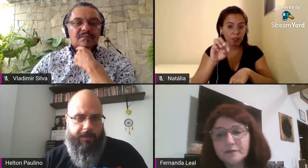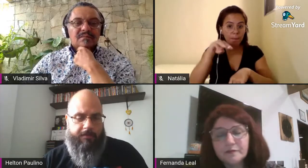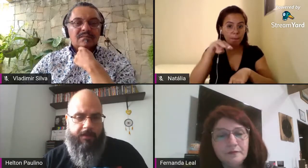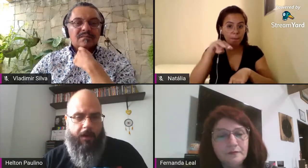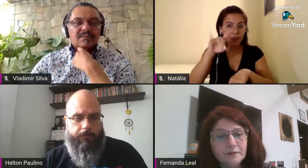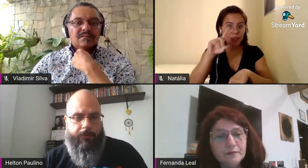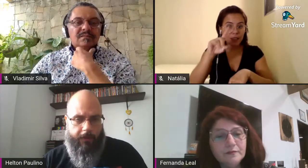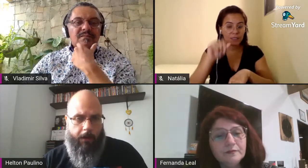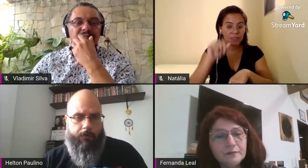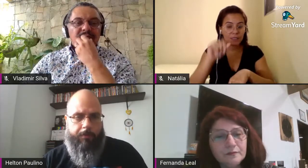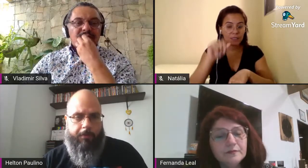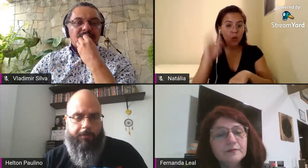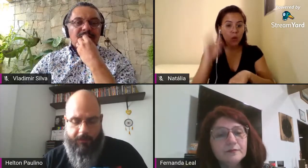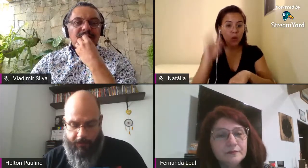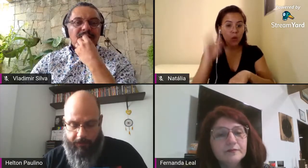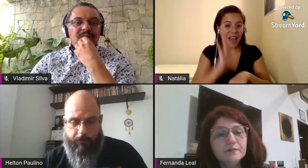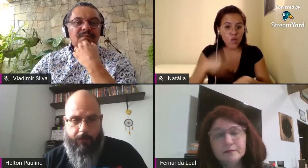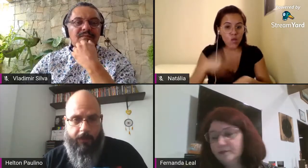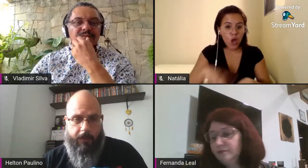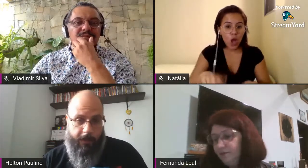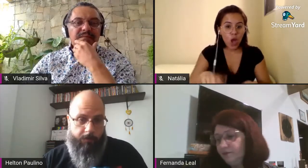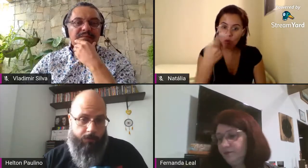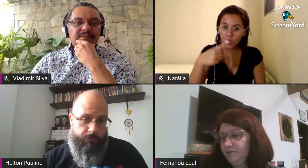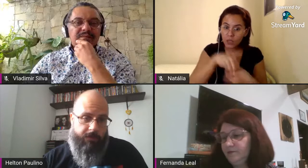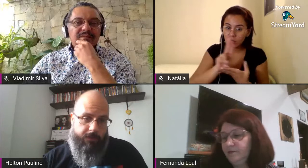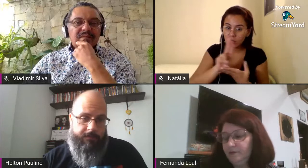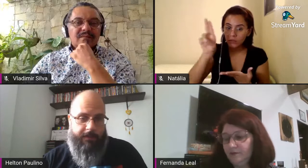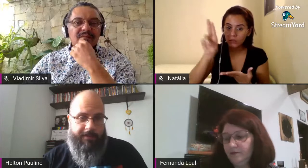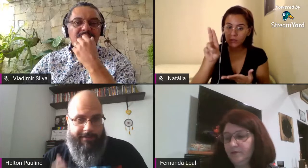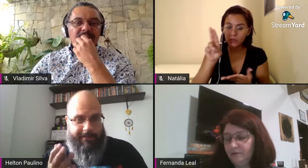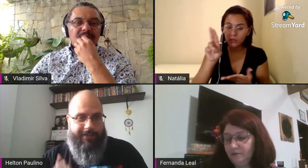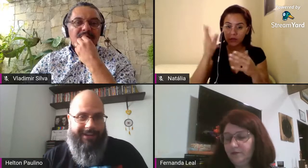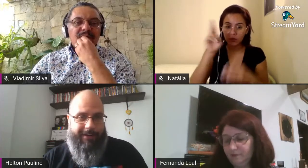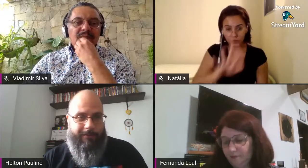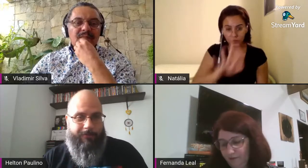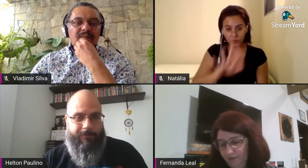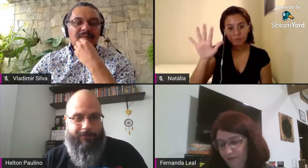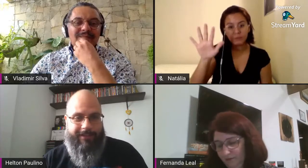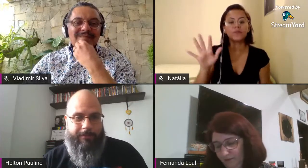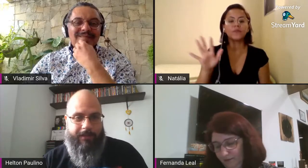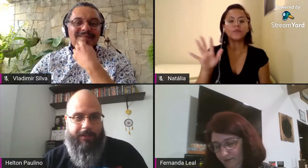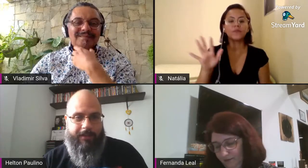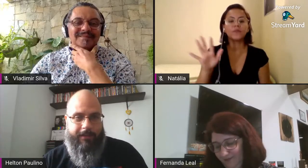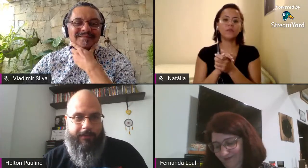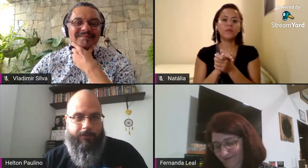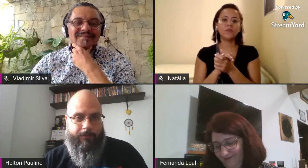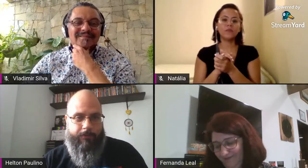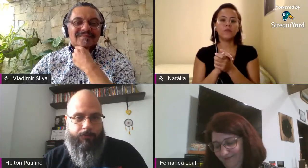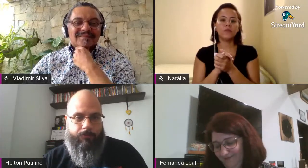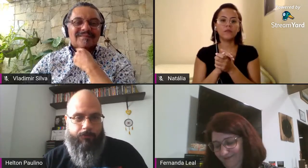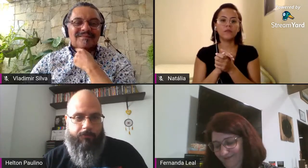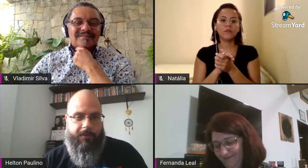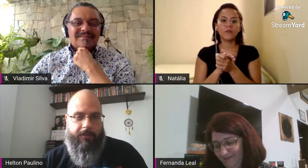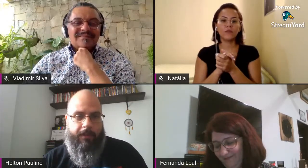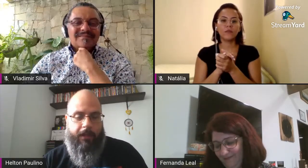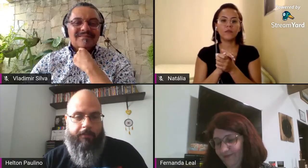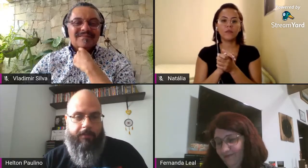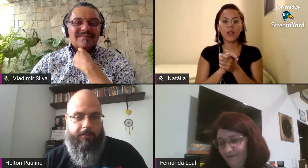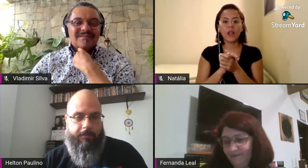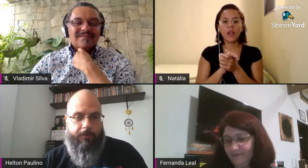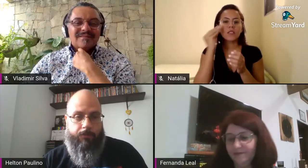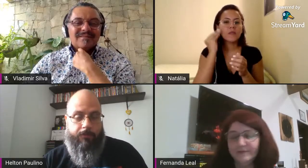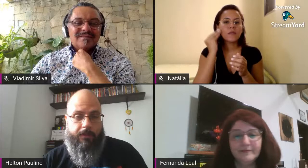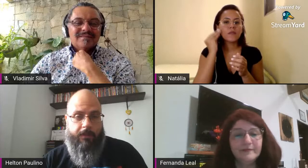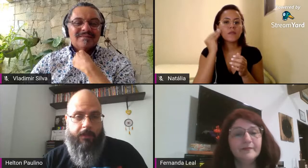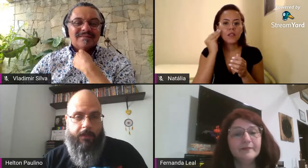as experiências em áudio, né, áudio propriamente dito, não música, né, isso aí fica a cargo do professor Vladimir e dos cursos de bacharelado